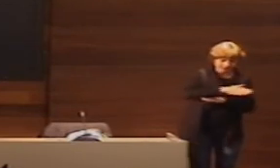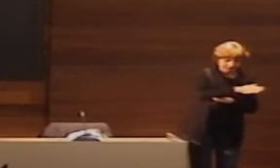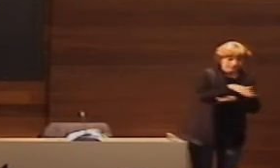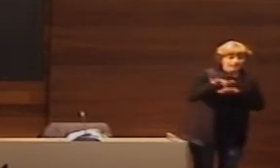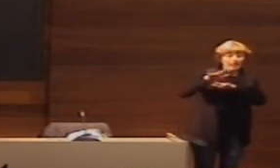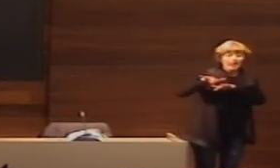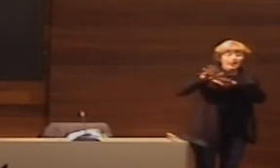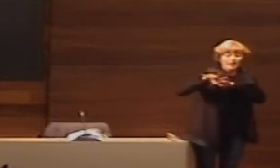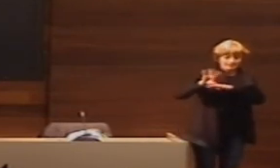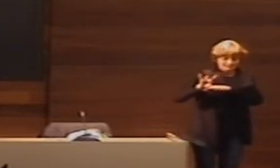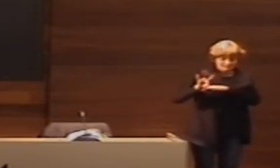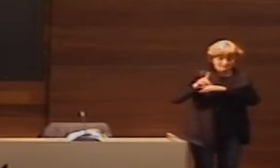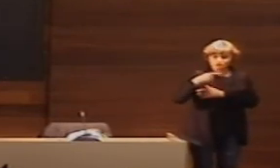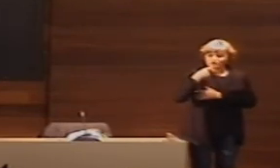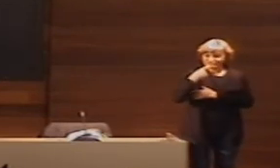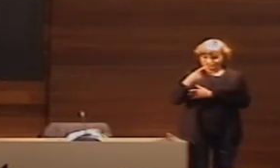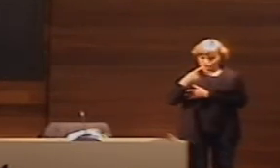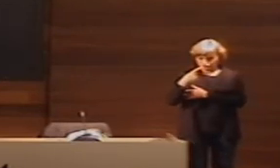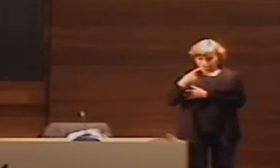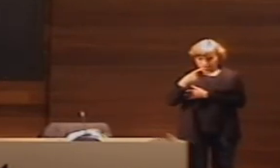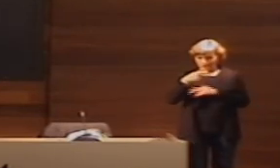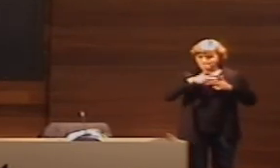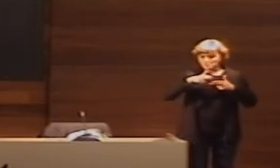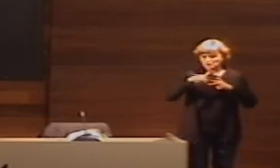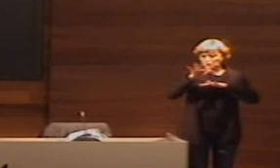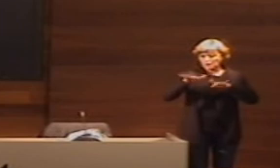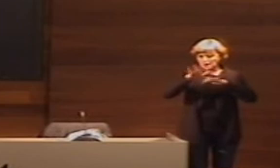Por debajo de la media española, en cantidad de cosas.